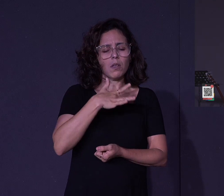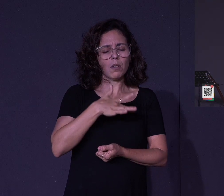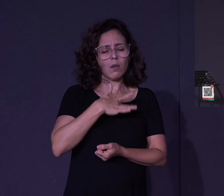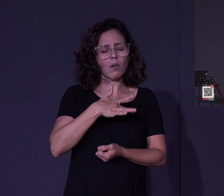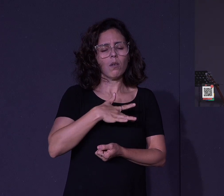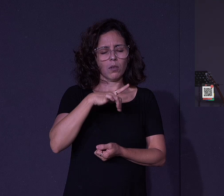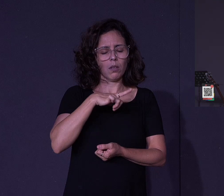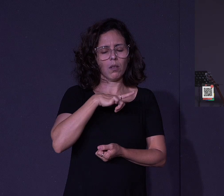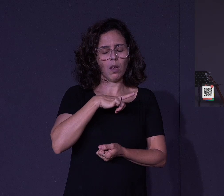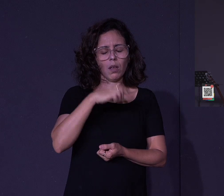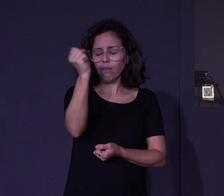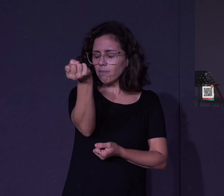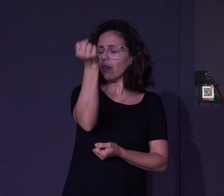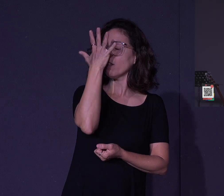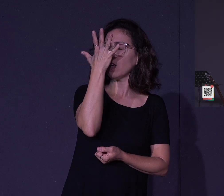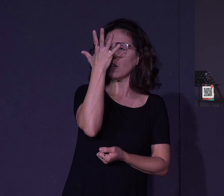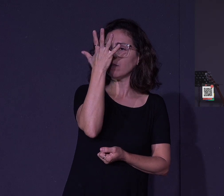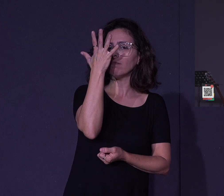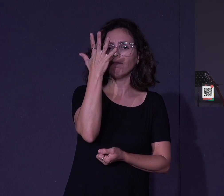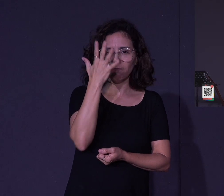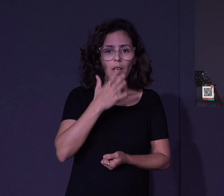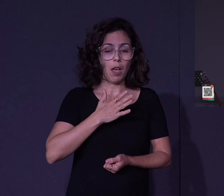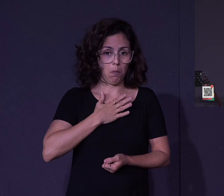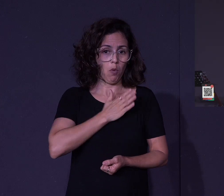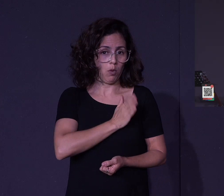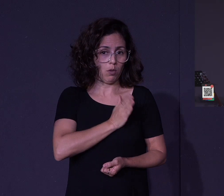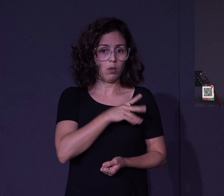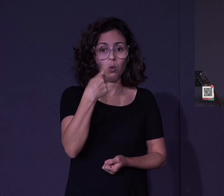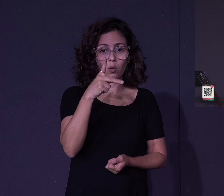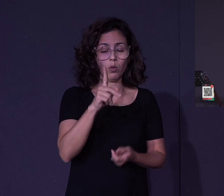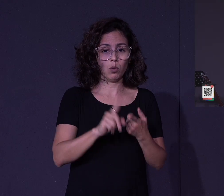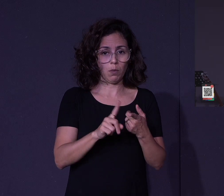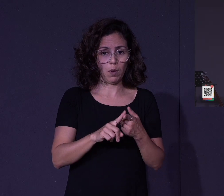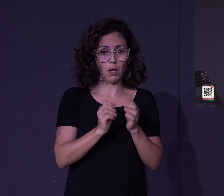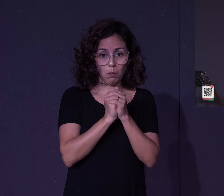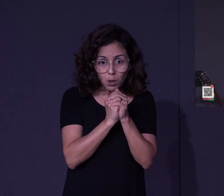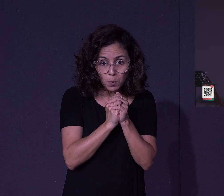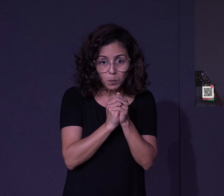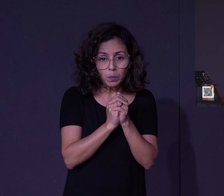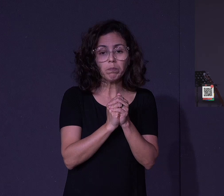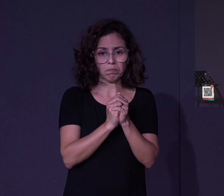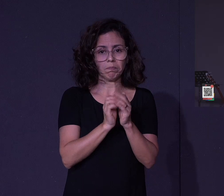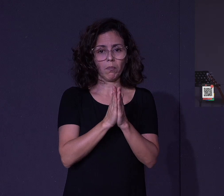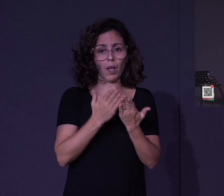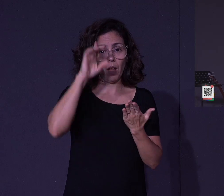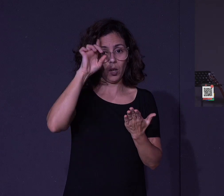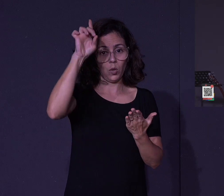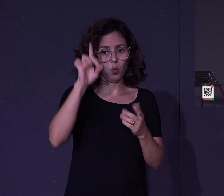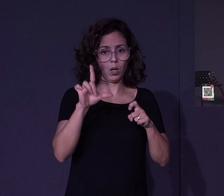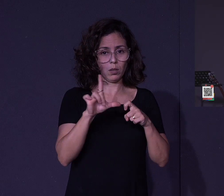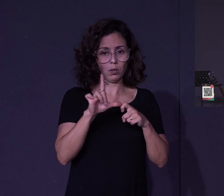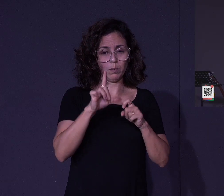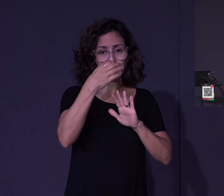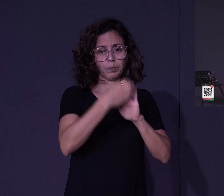ao seu coração. Amém? Sua Bíblia está aberta em Lucas capítulo 7. Vamos entender esse contexto.